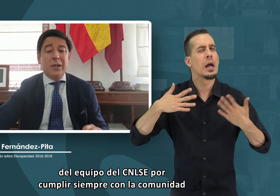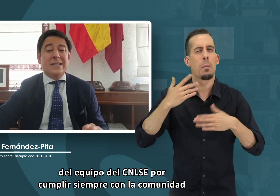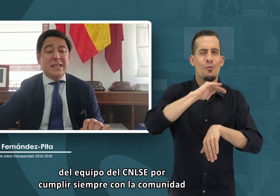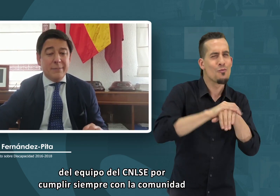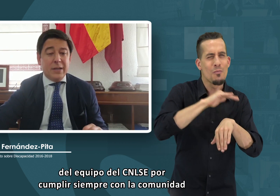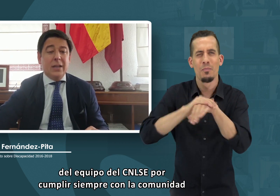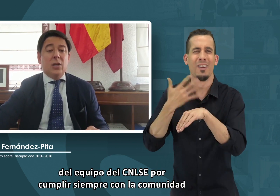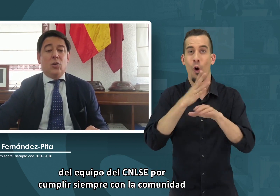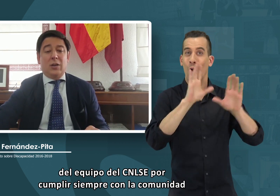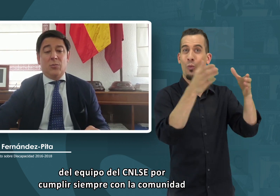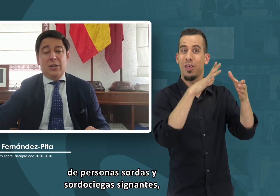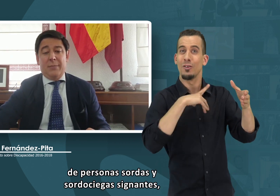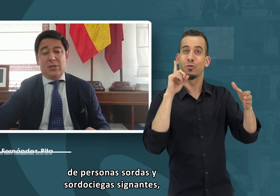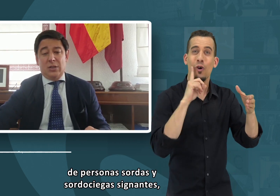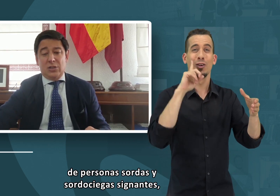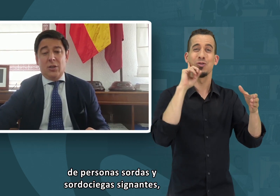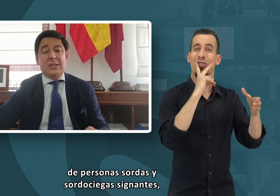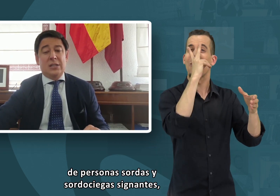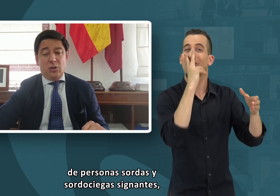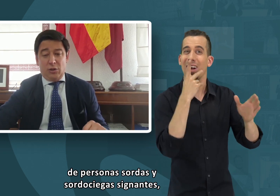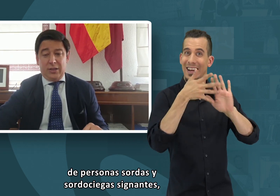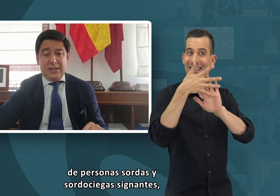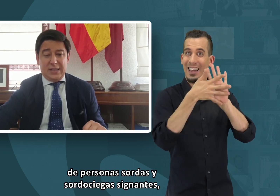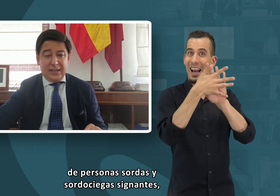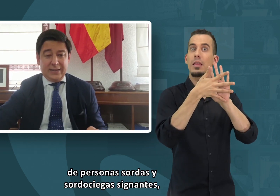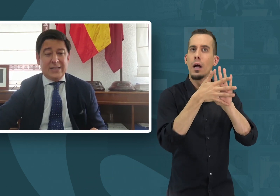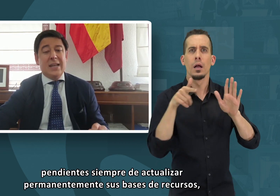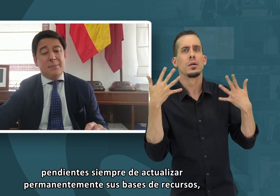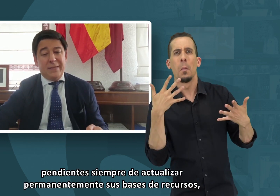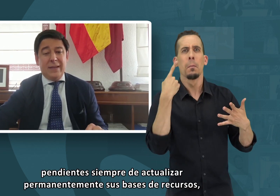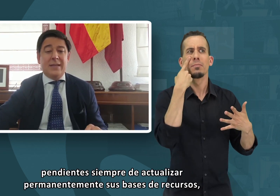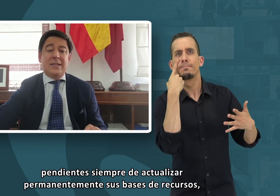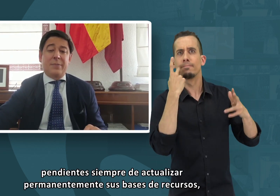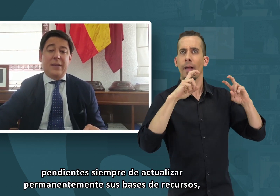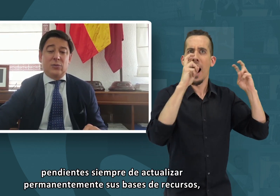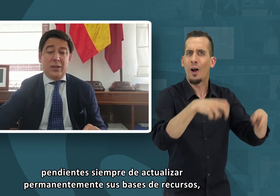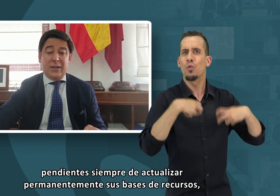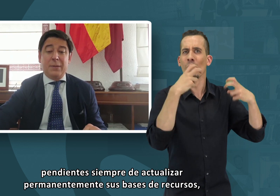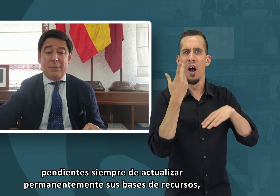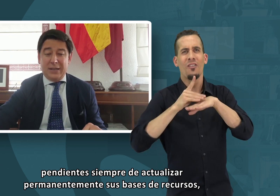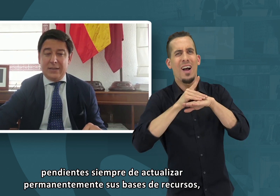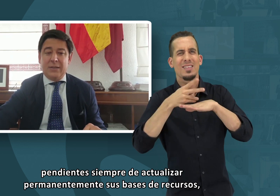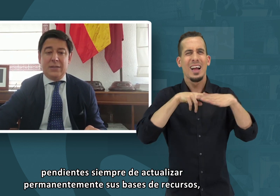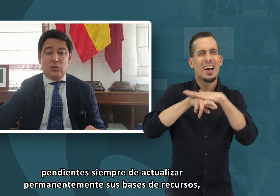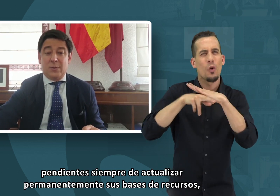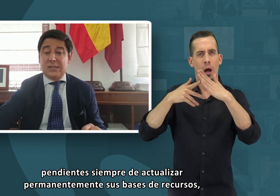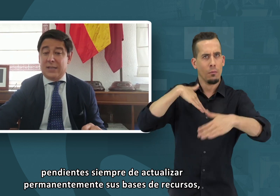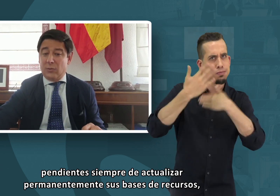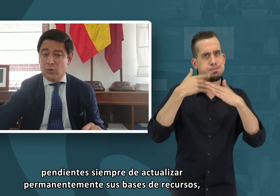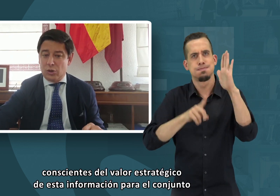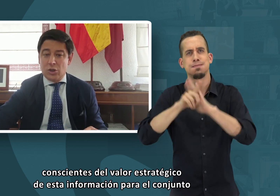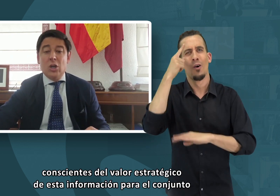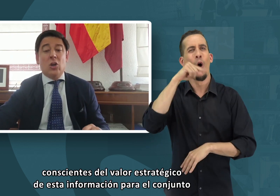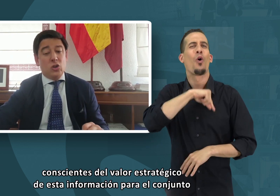por cumplir siempre con la comunidad de personas sordas y sordociegas signantes, pendientes siempre de actualizar permanentemente sus bases